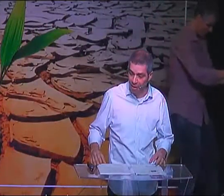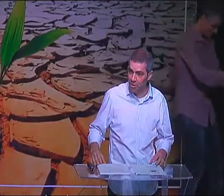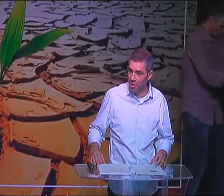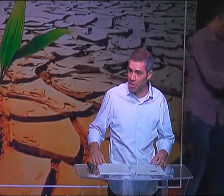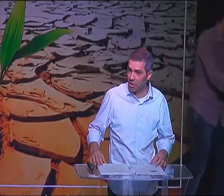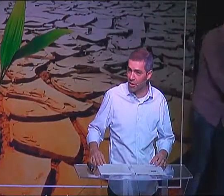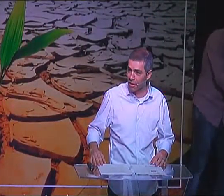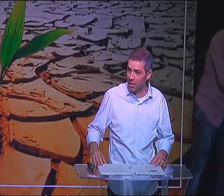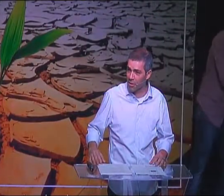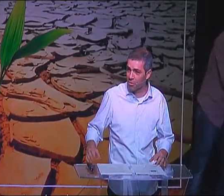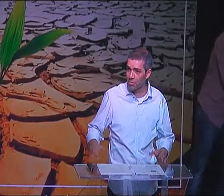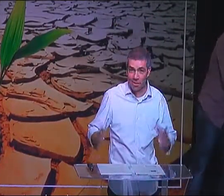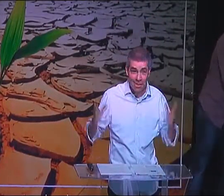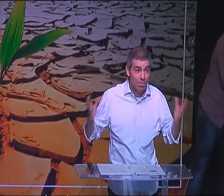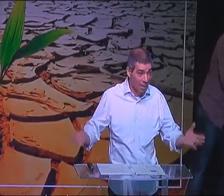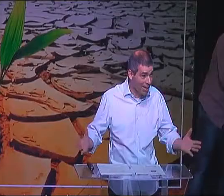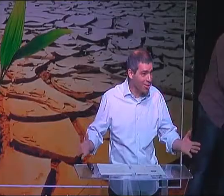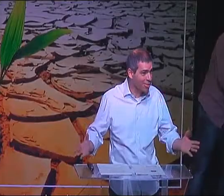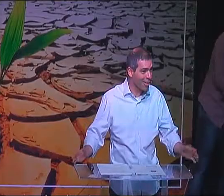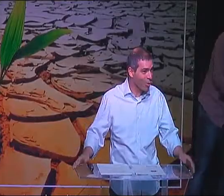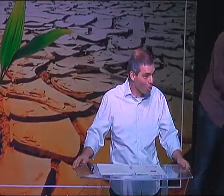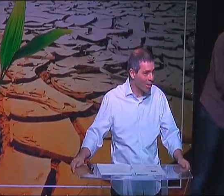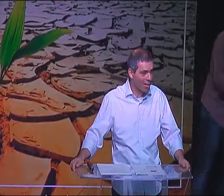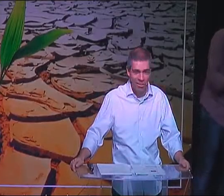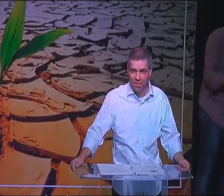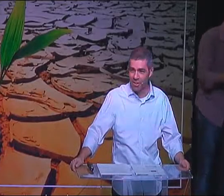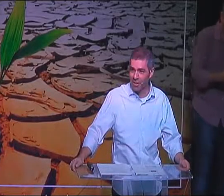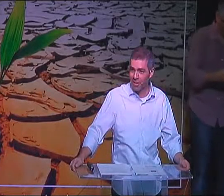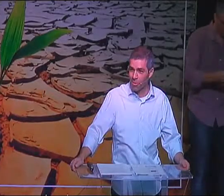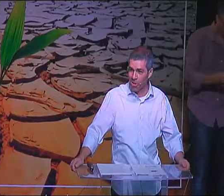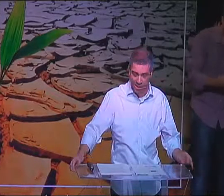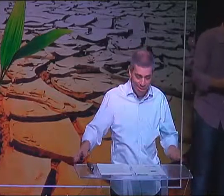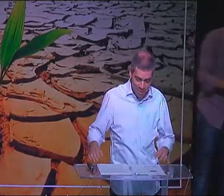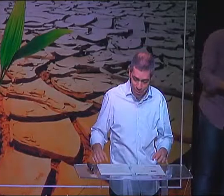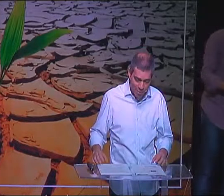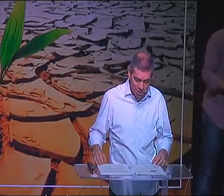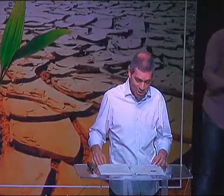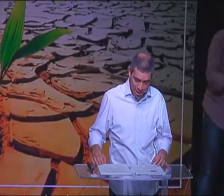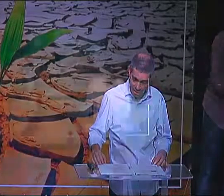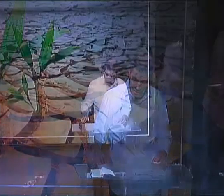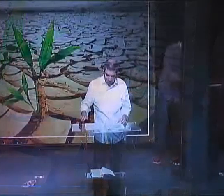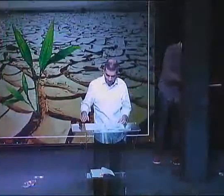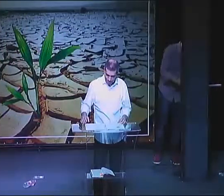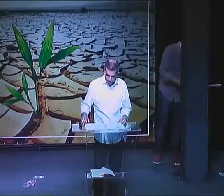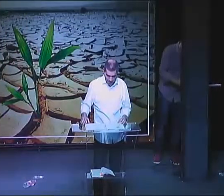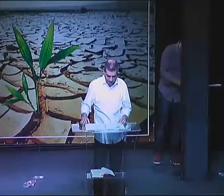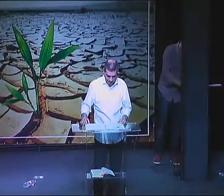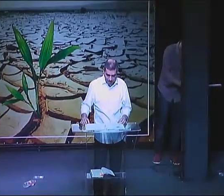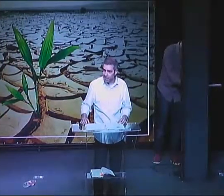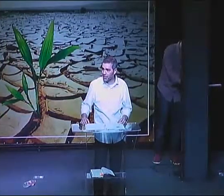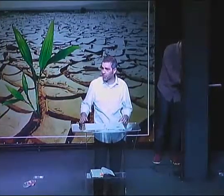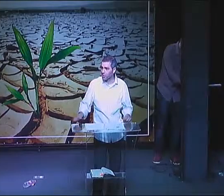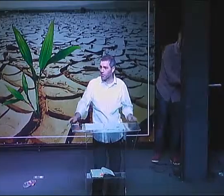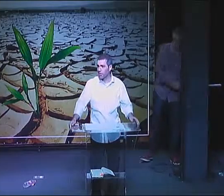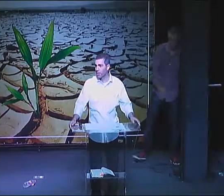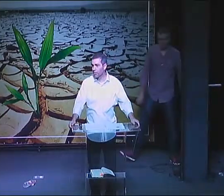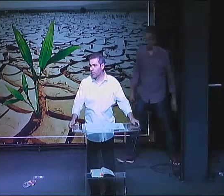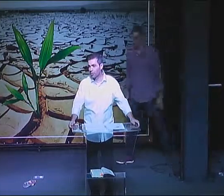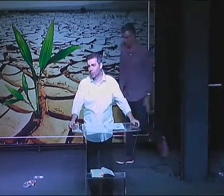pequenos seja aqui na igreja nesse prédio com uma igreja como a gente tem sido privilegiado graças a